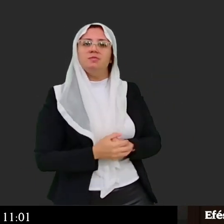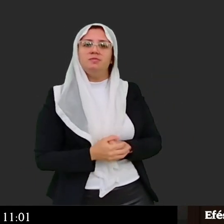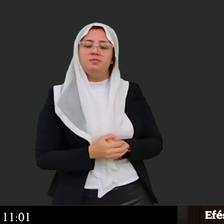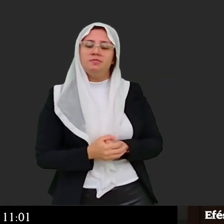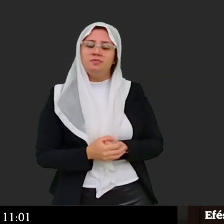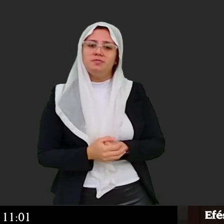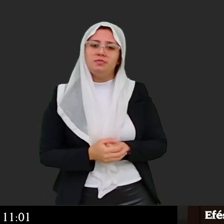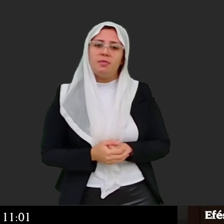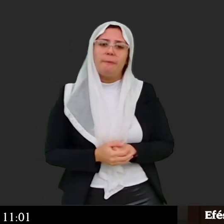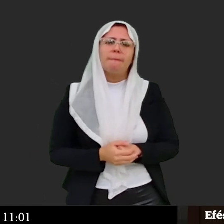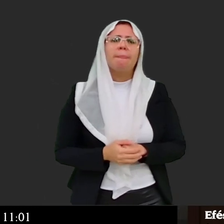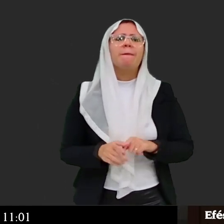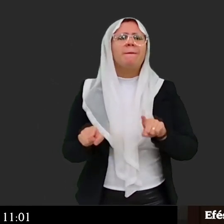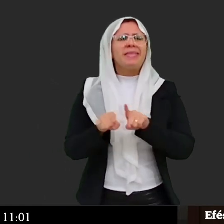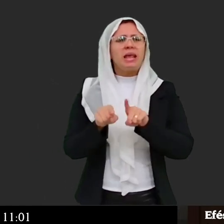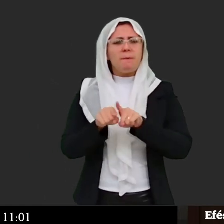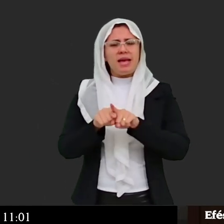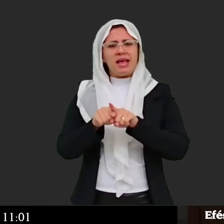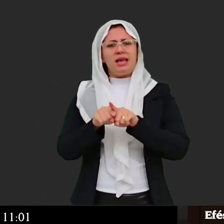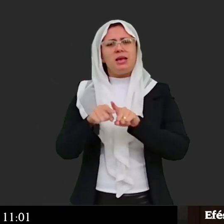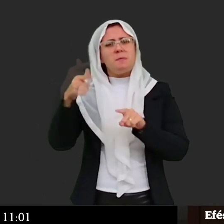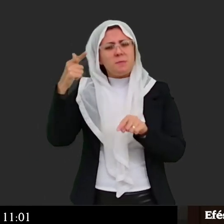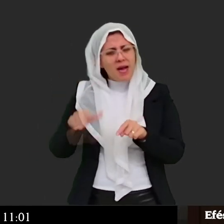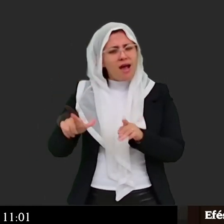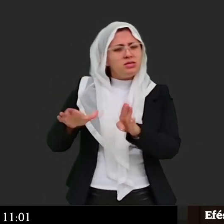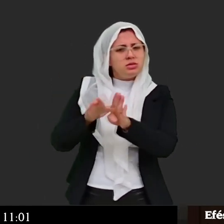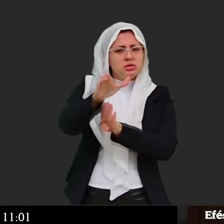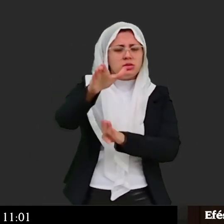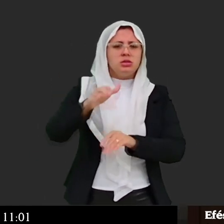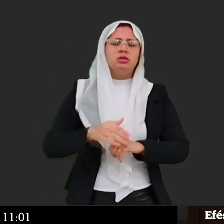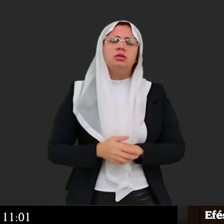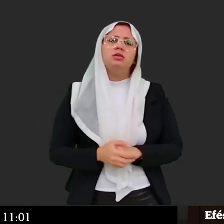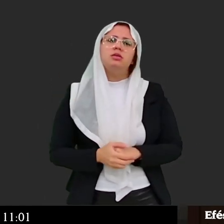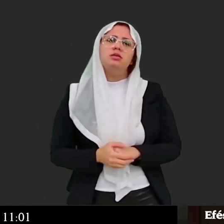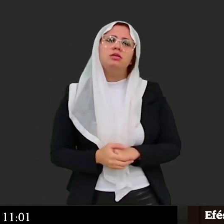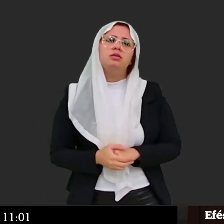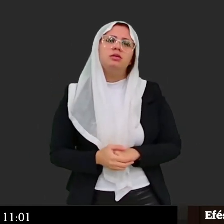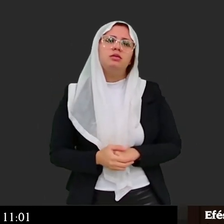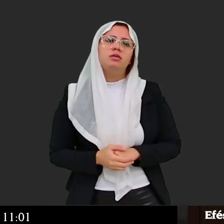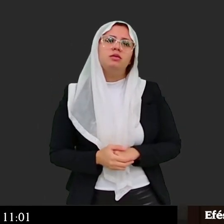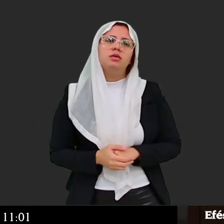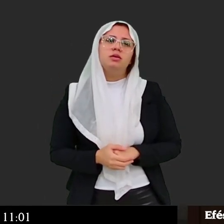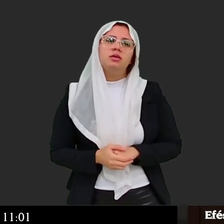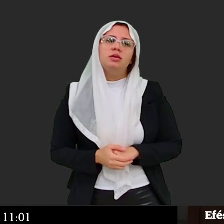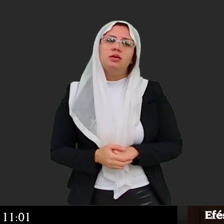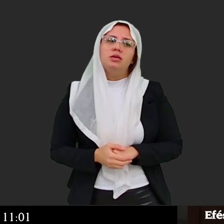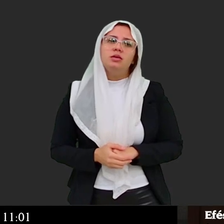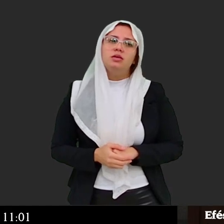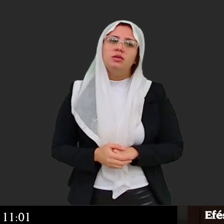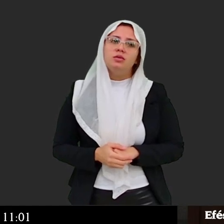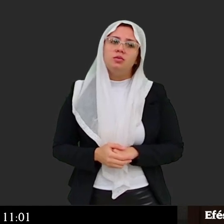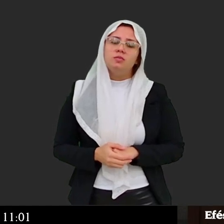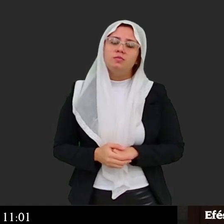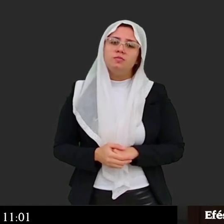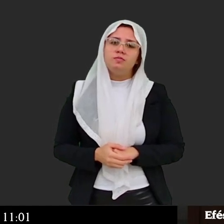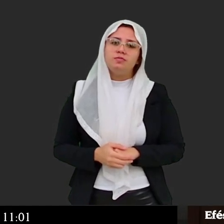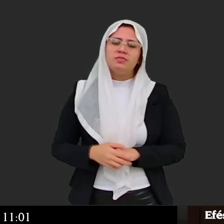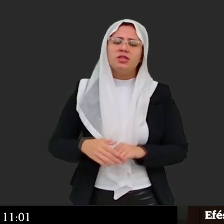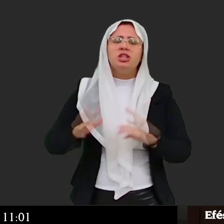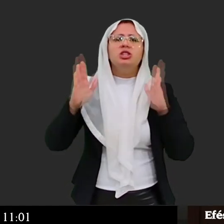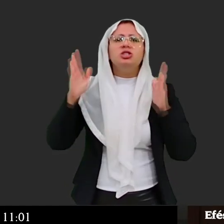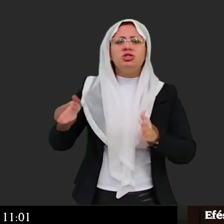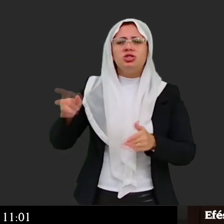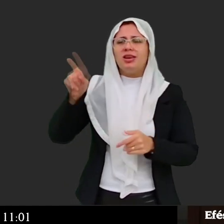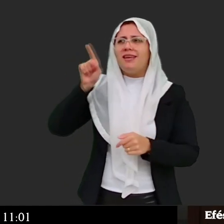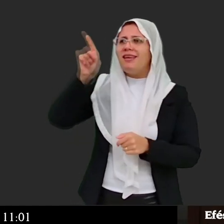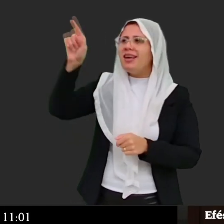recomendação. Não entristeçais o Espírito Santo de Deus, no qual estáis